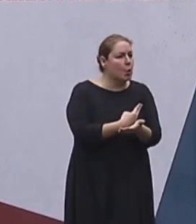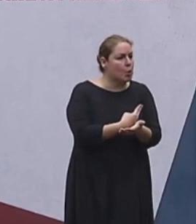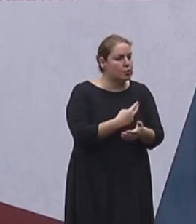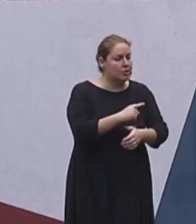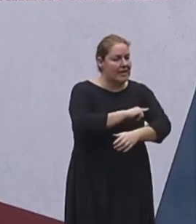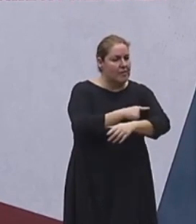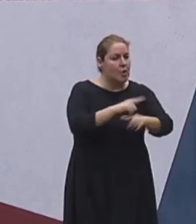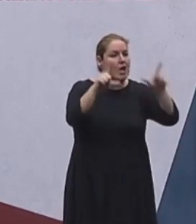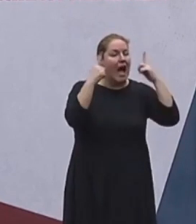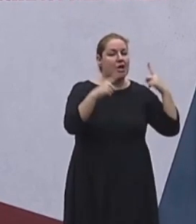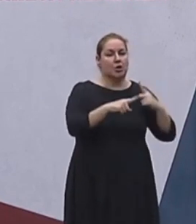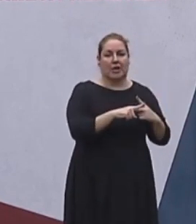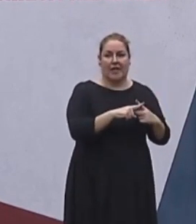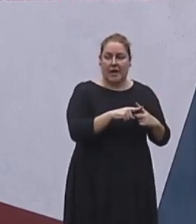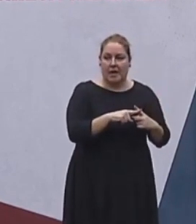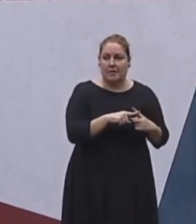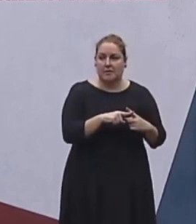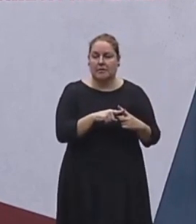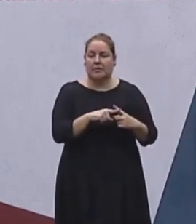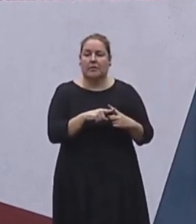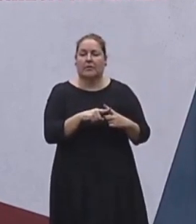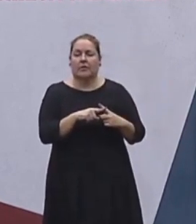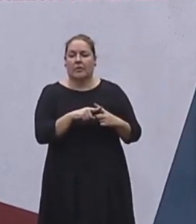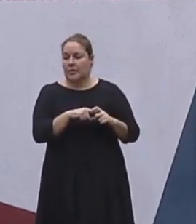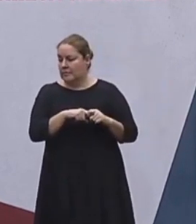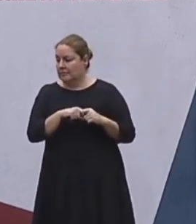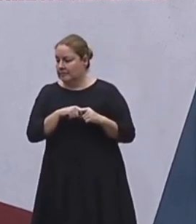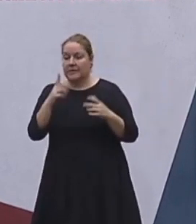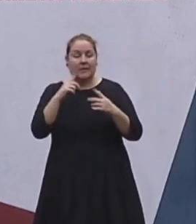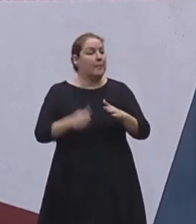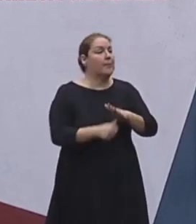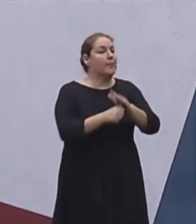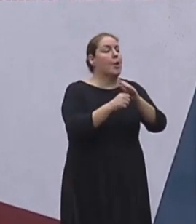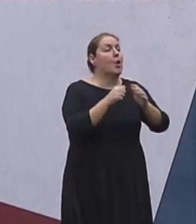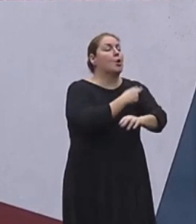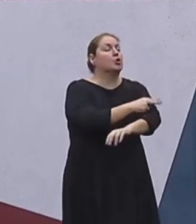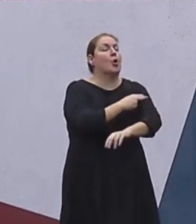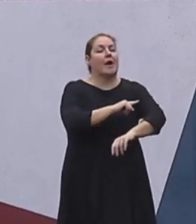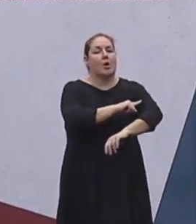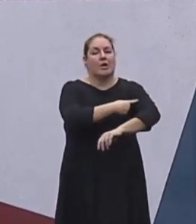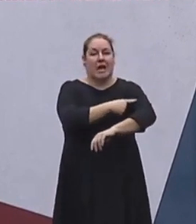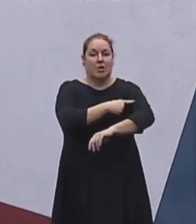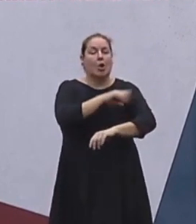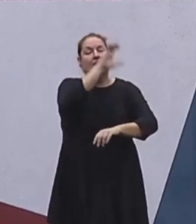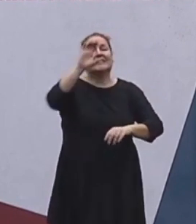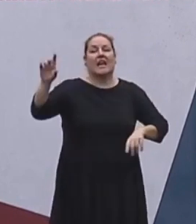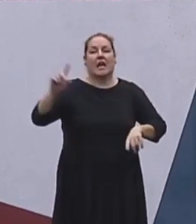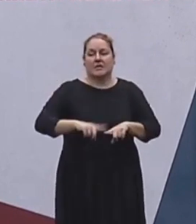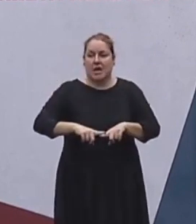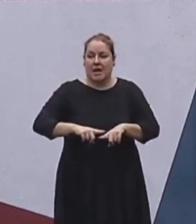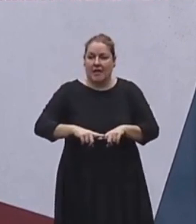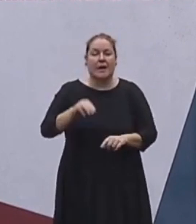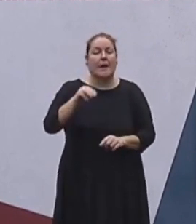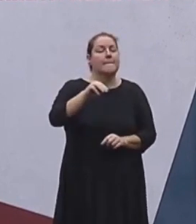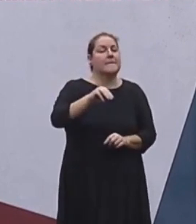στο νοσοκομείο Άγιος Ανδρέας και για 3 θητείες πρόεδρος των νοσοκομειακών γιατρών Πελοποννήσου, Ιωνίων, Νήσων και Στερεάς Ελλάδας.